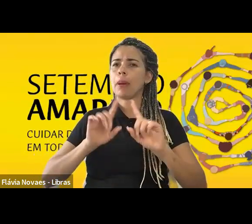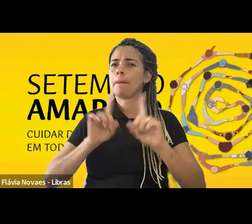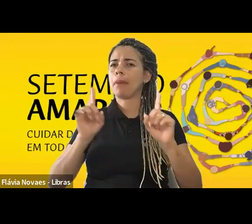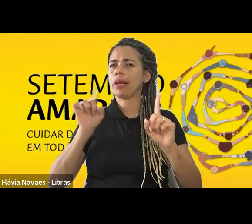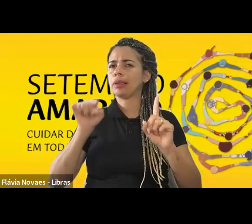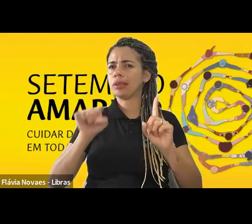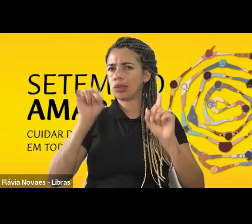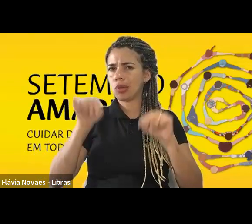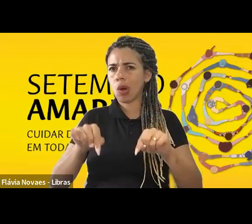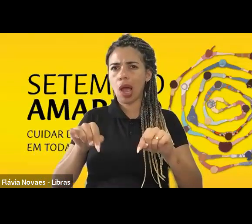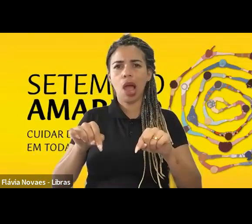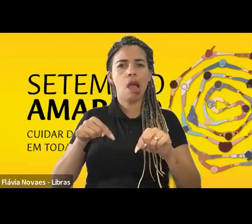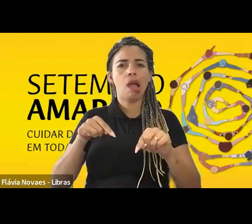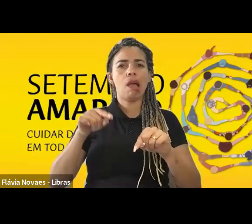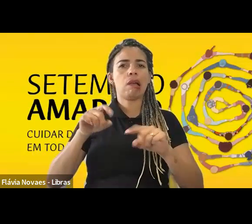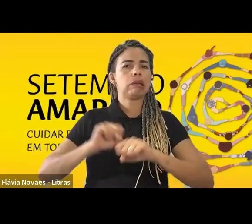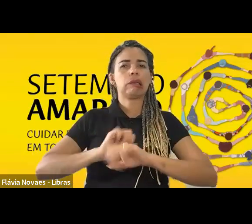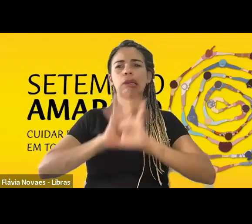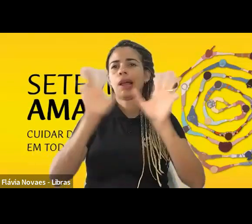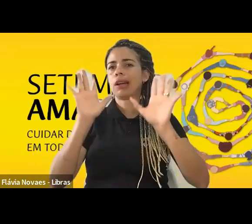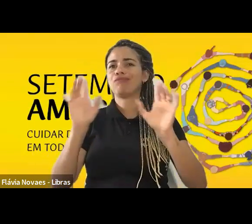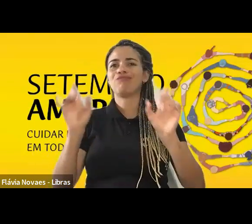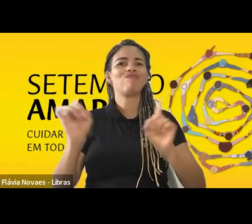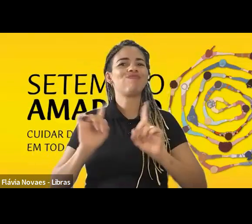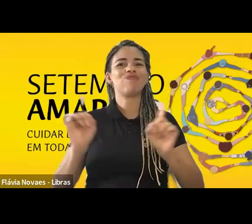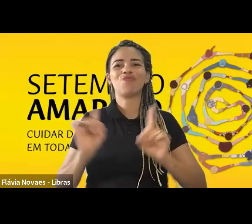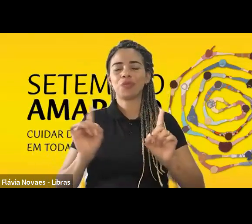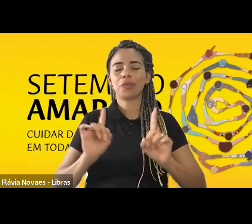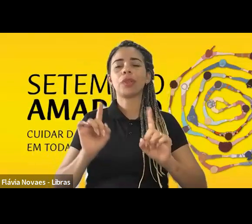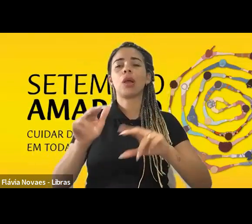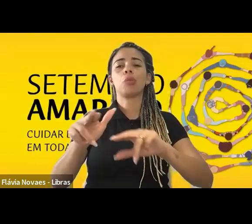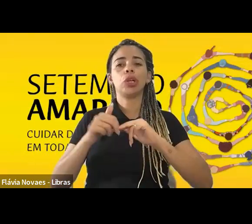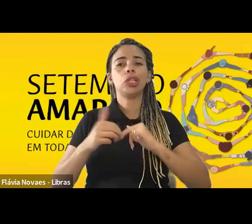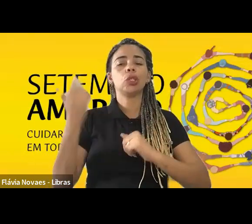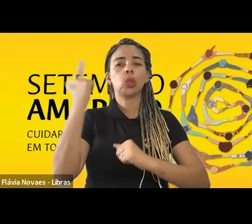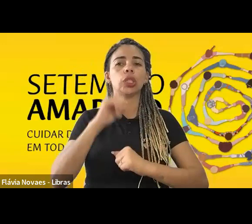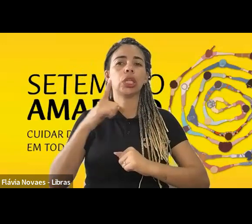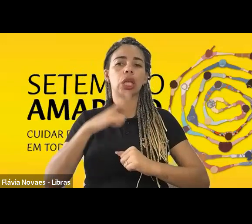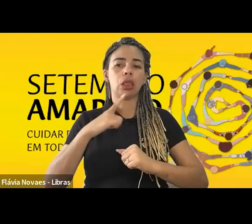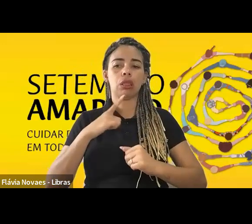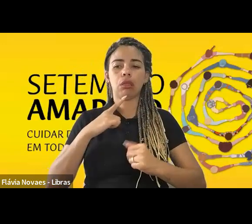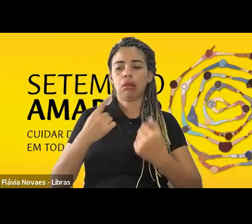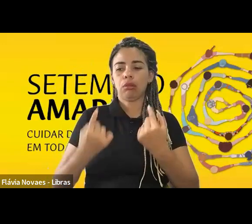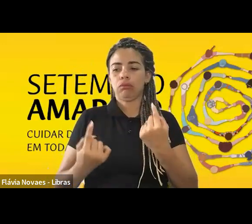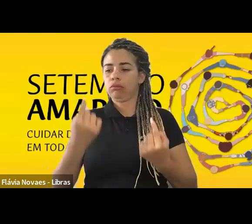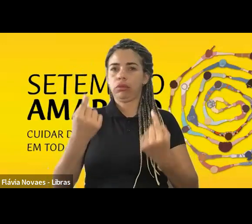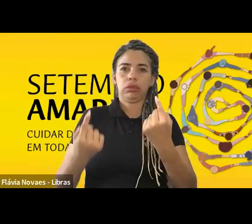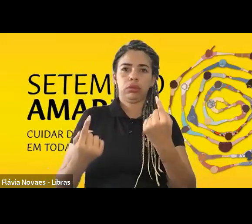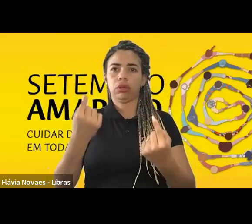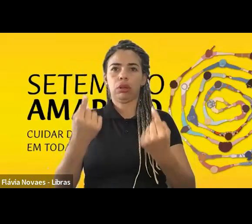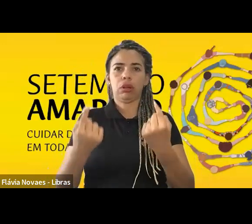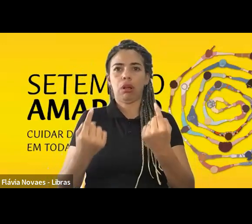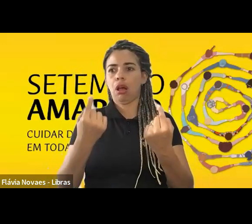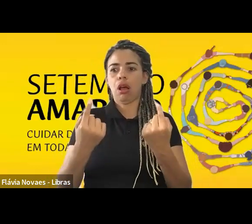estabelecida de maneira clara muitas vezes, e que por isso gera uma ambivalência enorme. Dizendo em